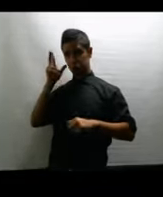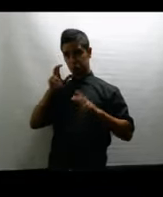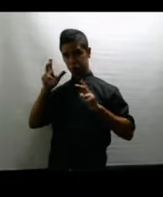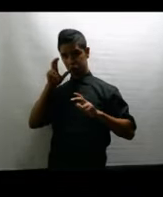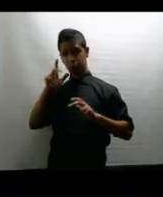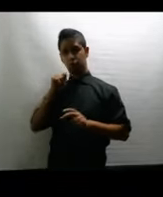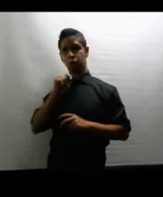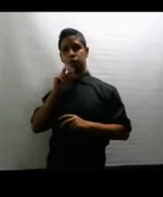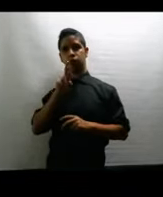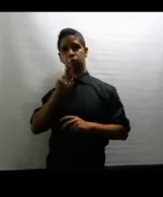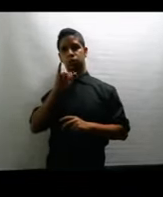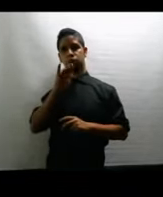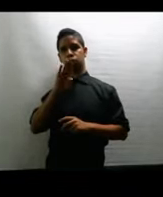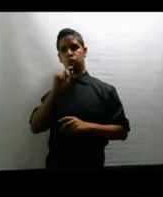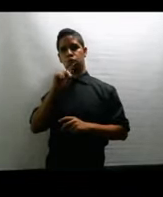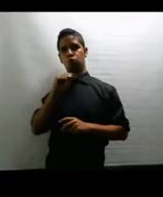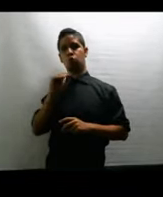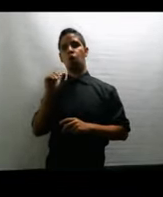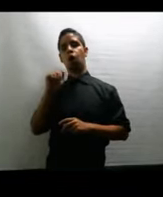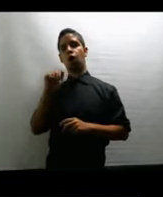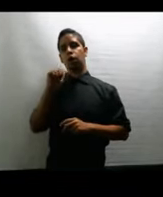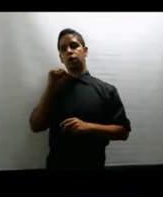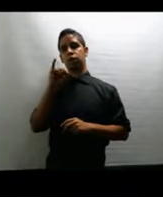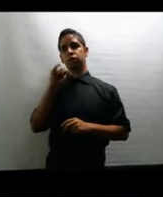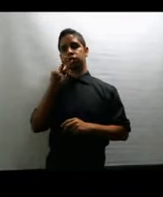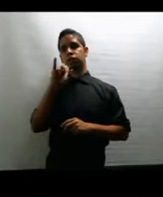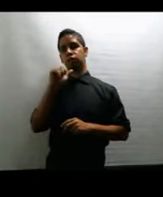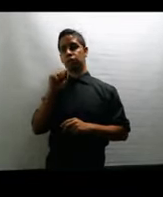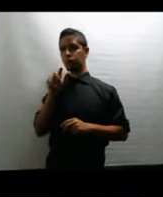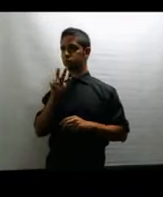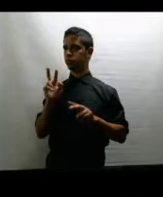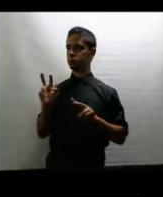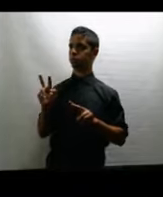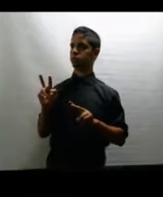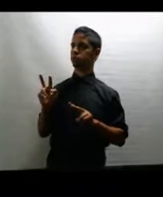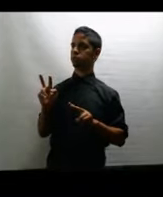tributo a Silvia, ajá, que se dio este febrero,